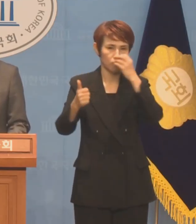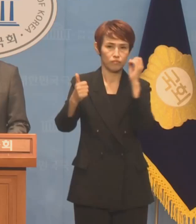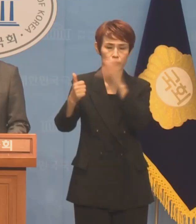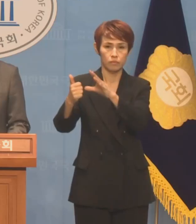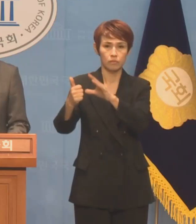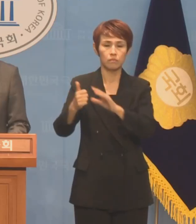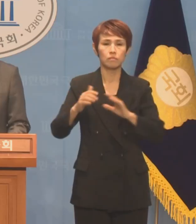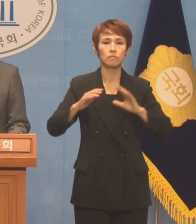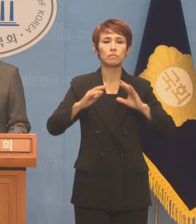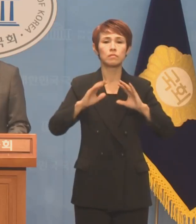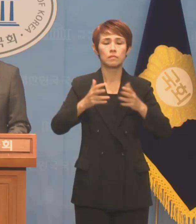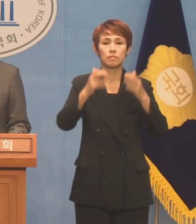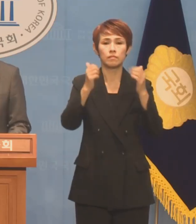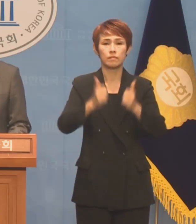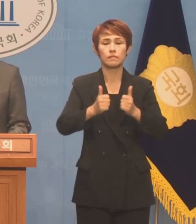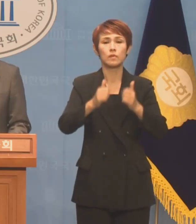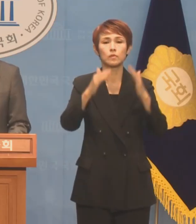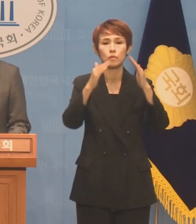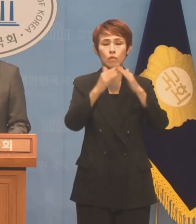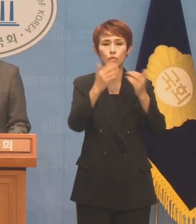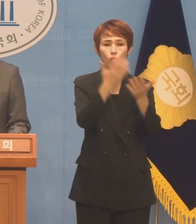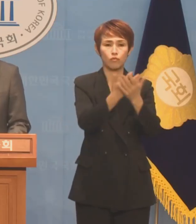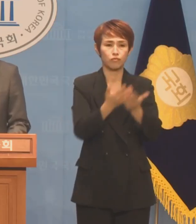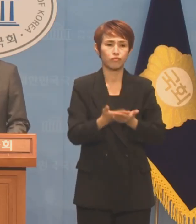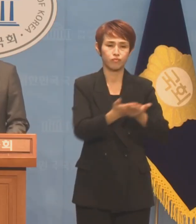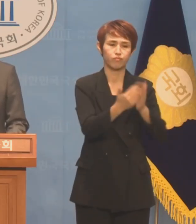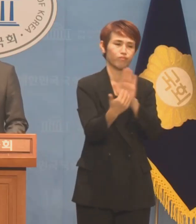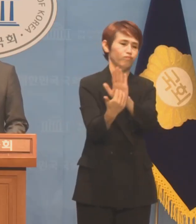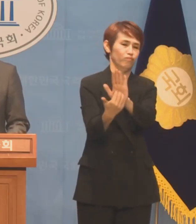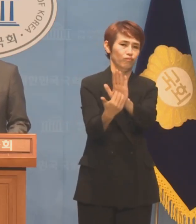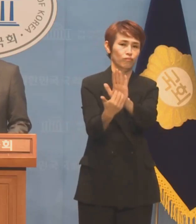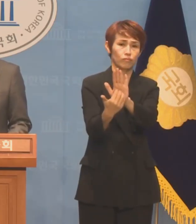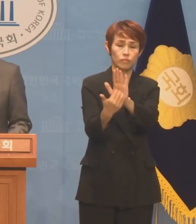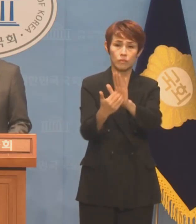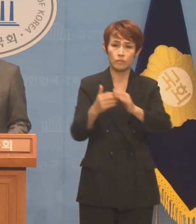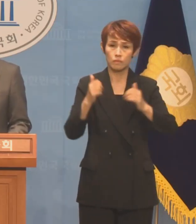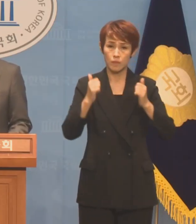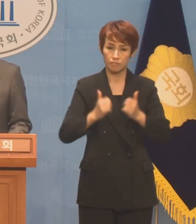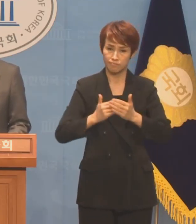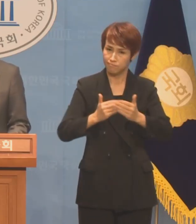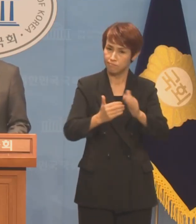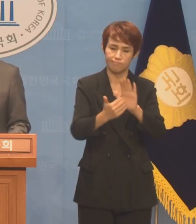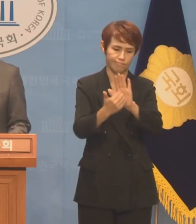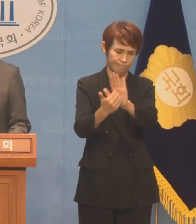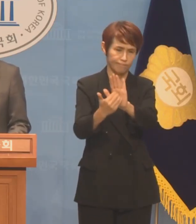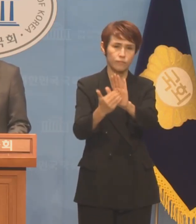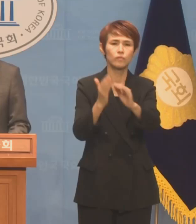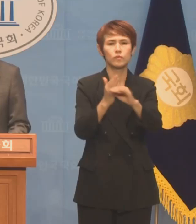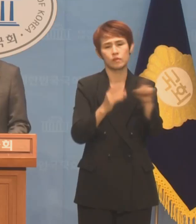헌법재판소의 서류 수령을 거부하는 등 법 집행을 거부하고 있습니다.